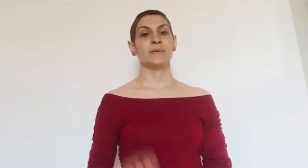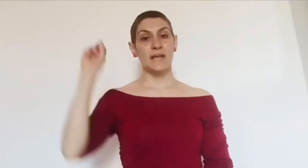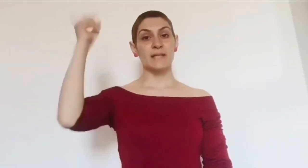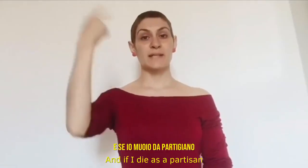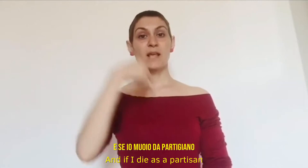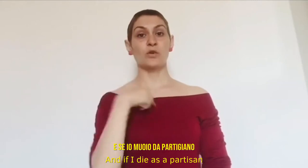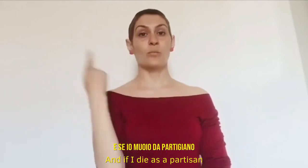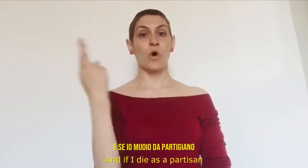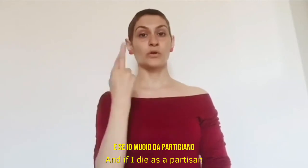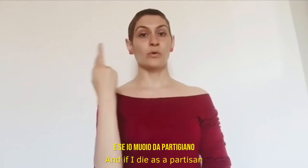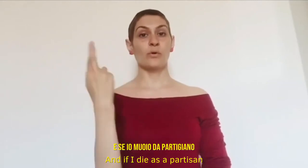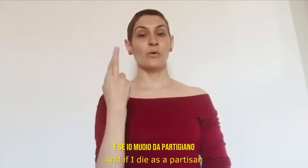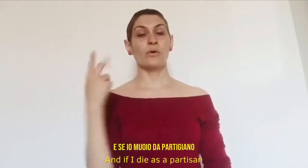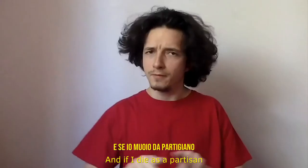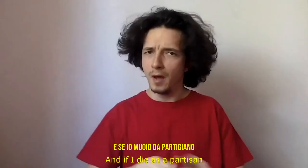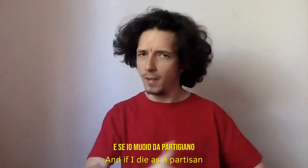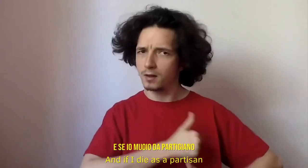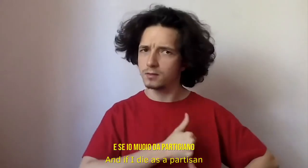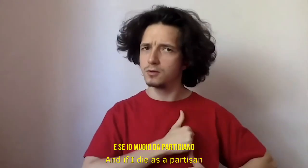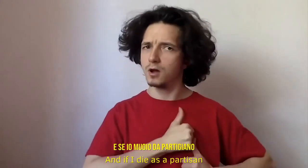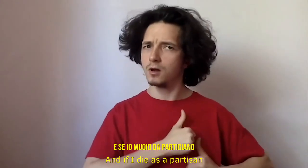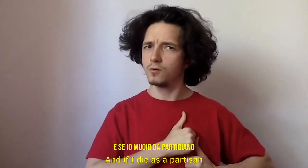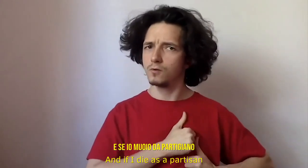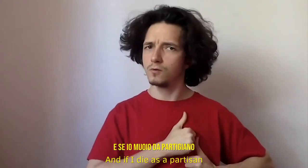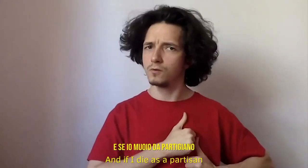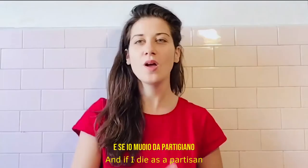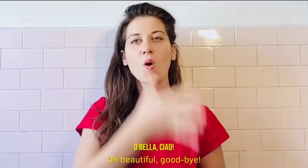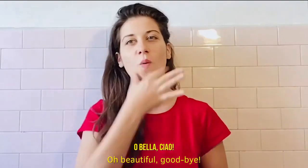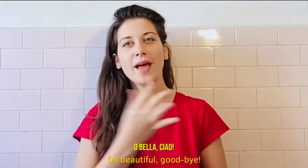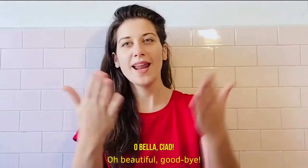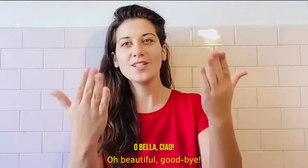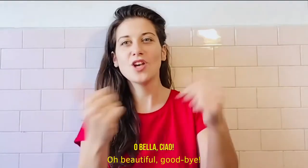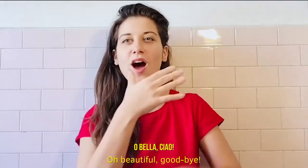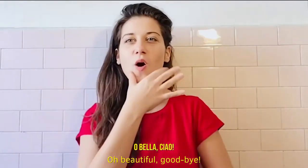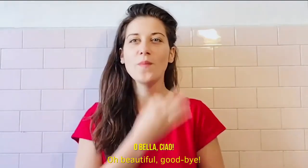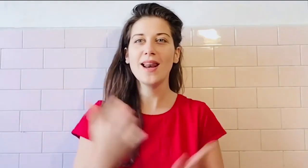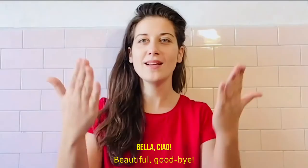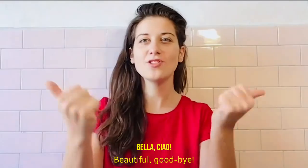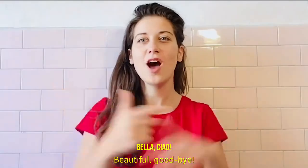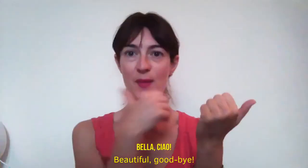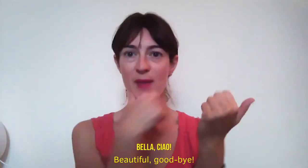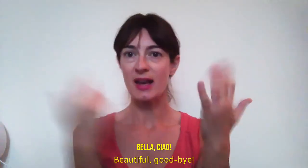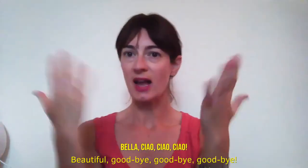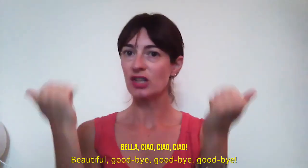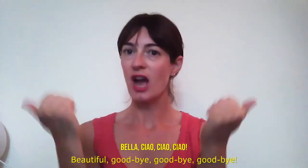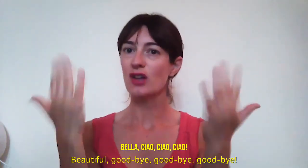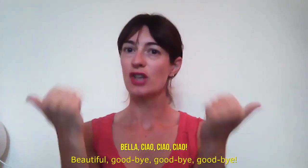E se io muoio da partigiano, oh bella ciao, bella ciao, oh bella ciao,